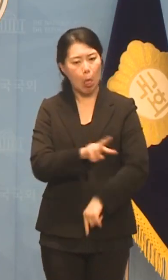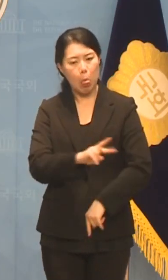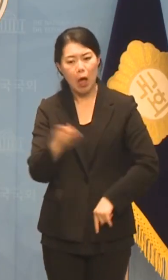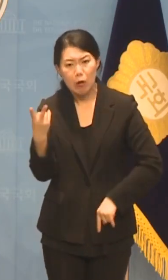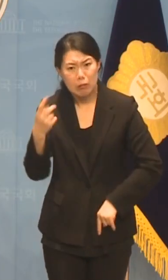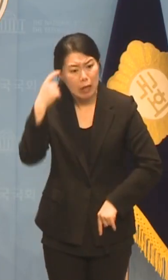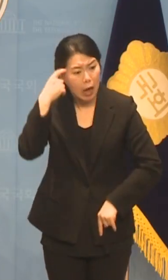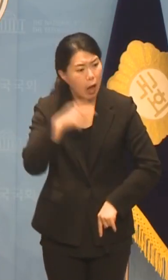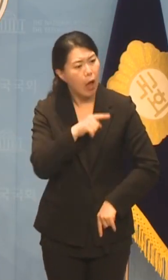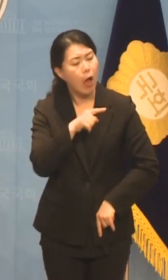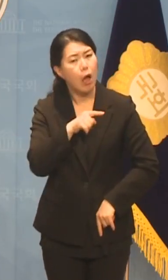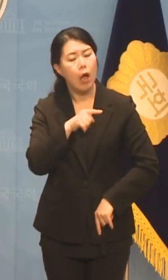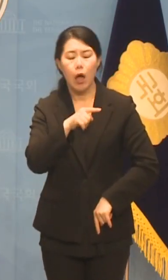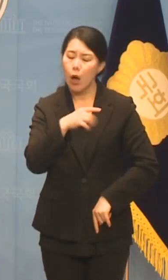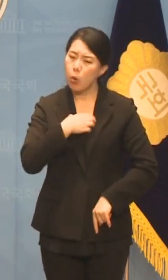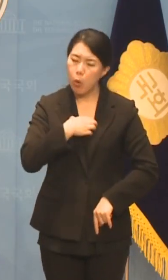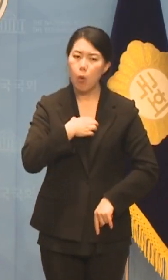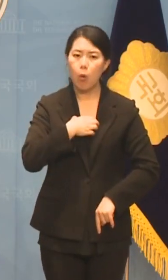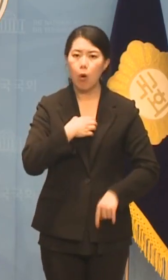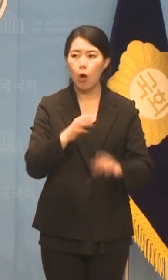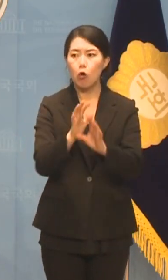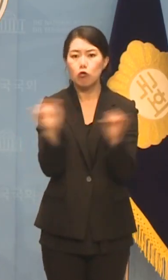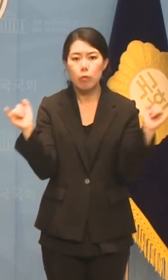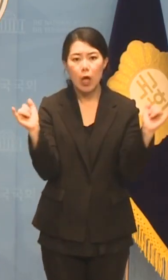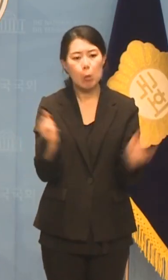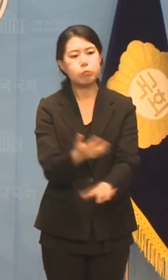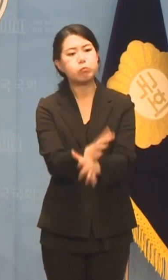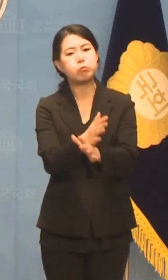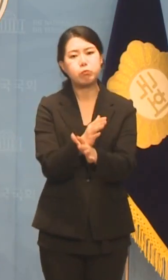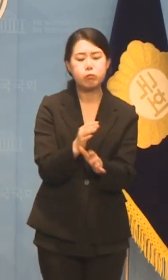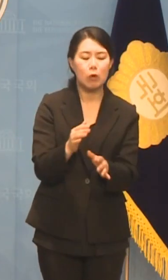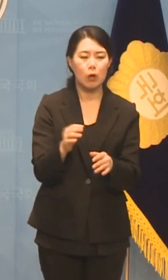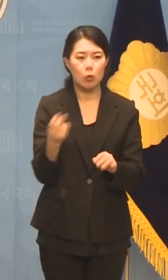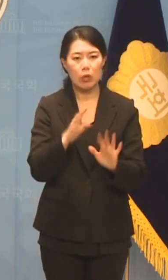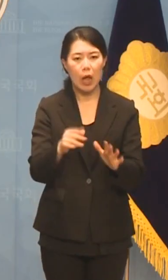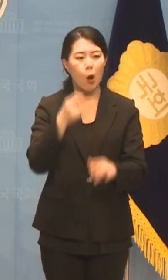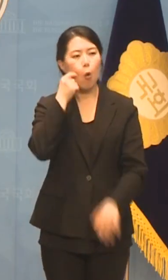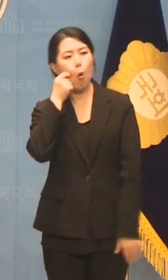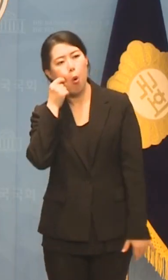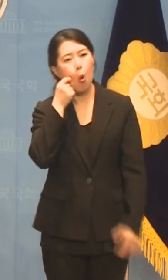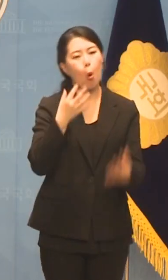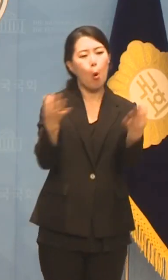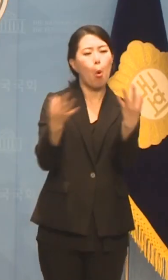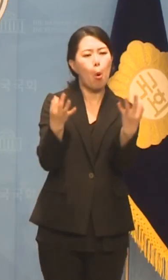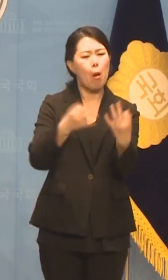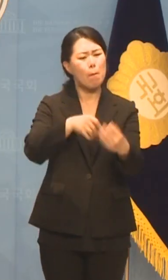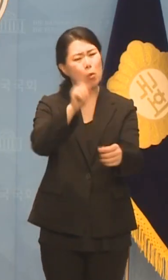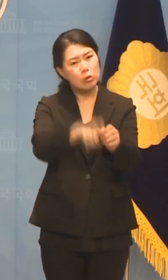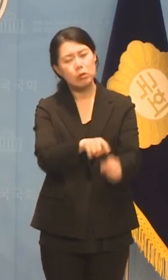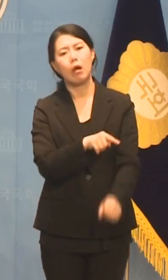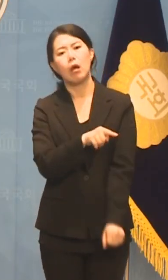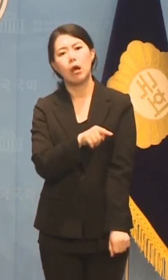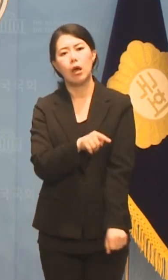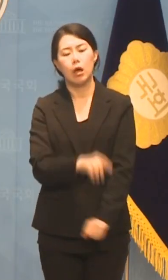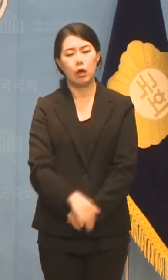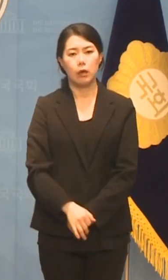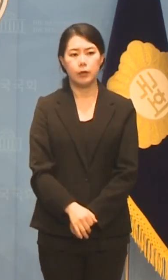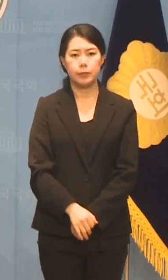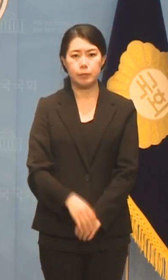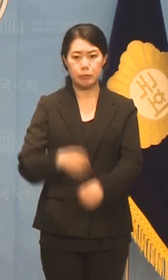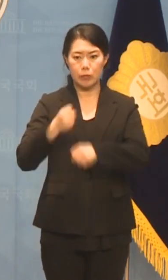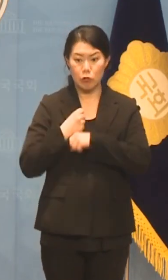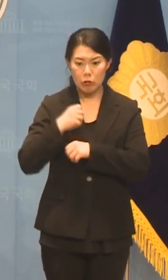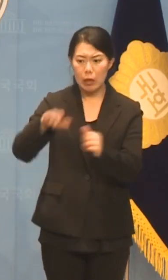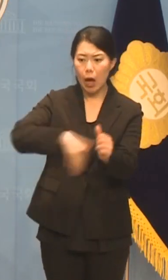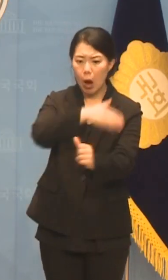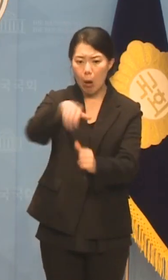발상, 국민을 사실상 기만하고 인기 영합주의에 편승하는 무모한 포퓰리즘, 군대